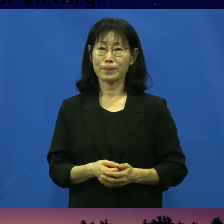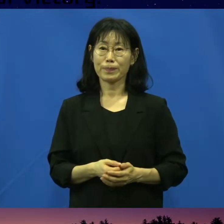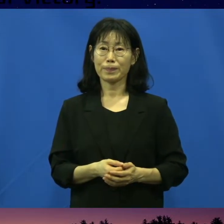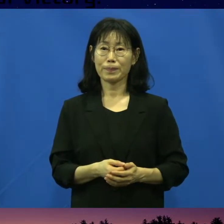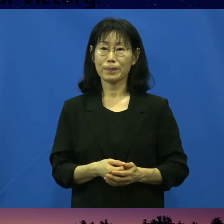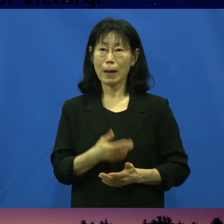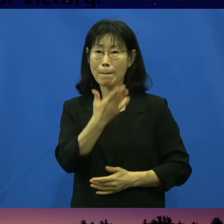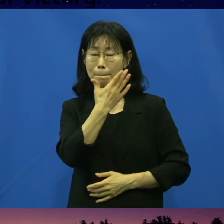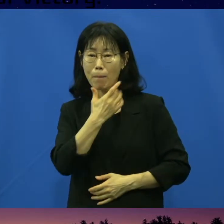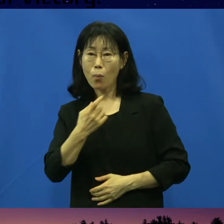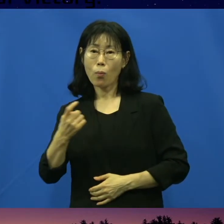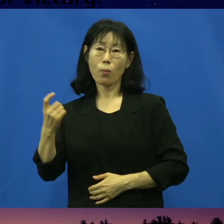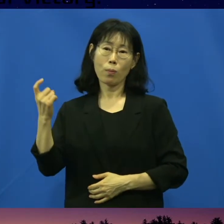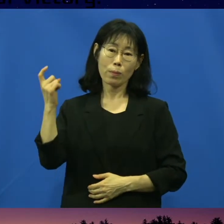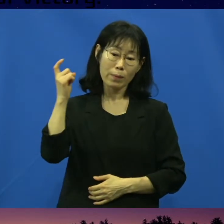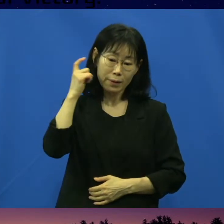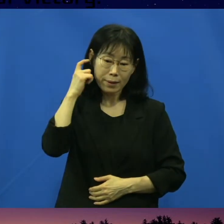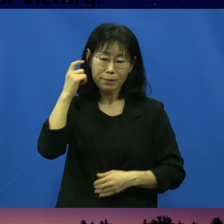복음이 필요해요.